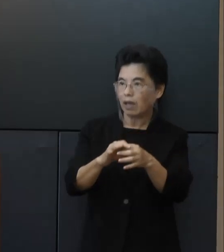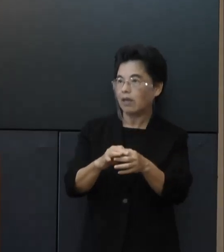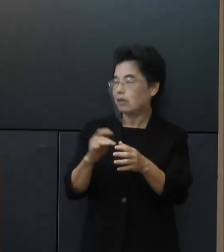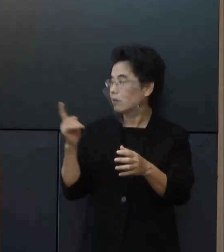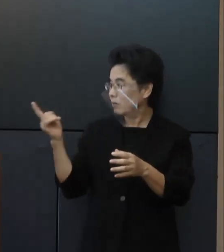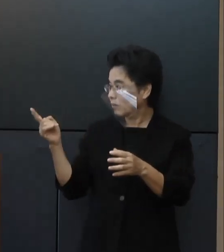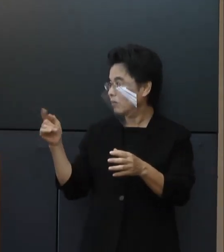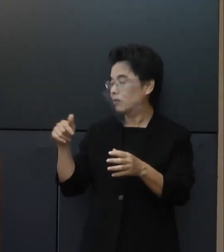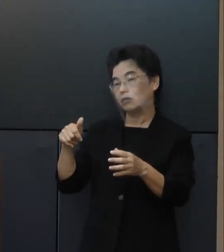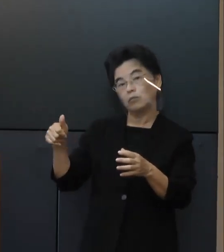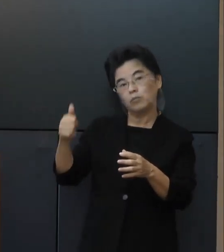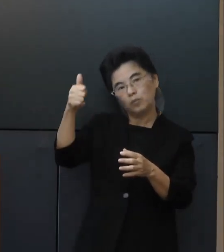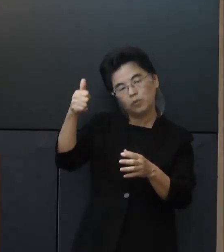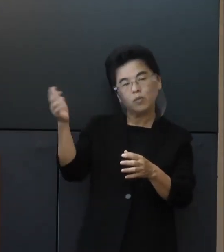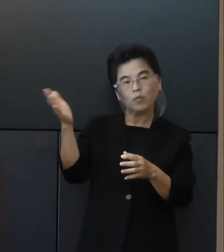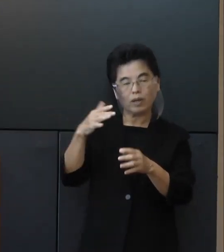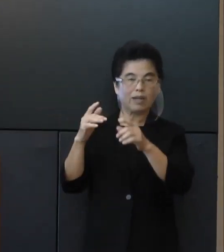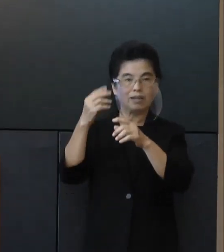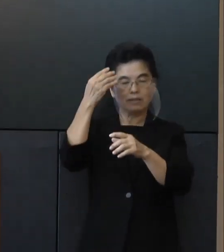から。